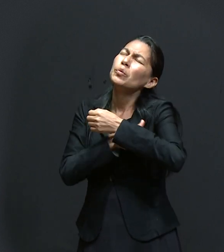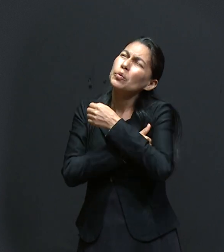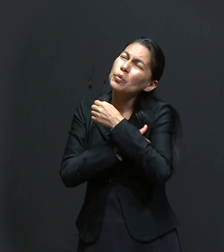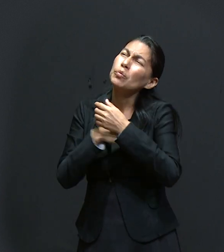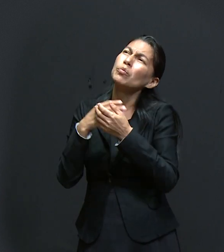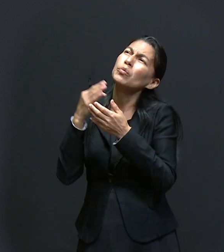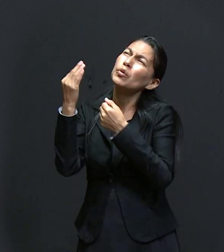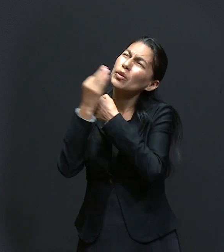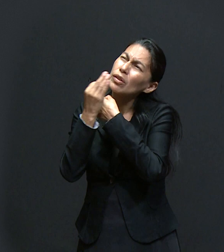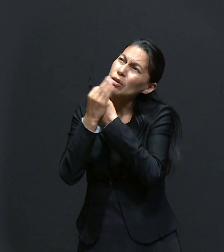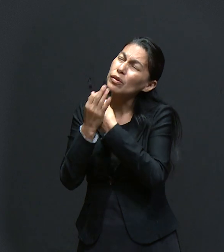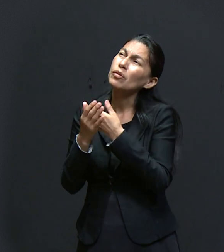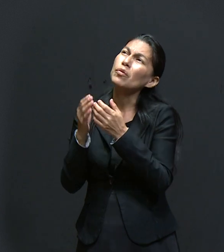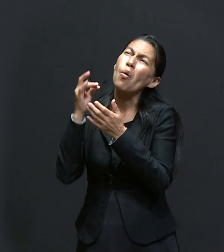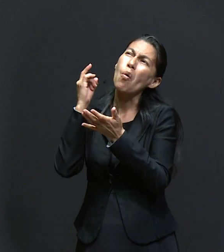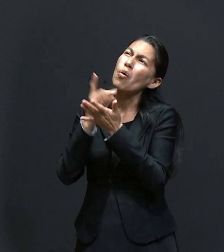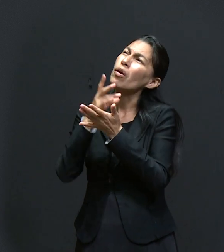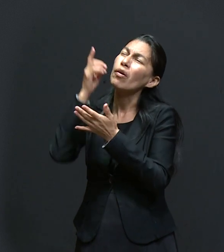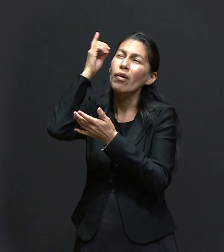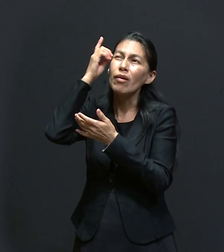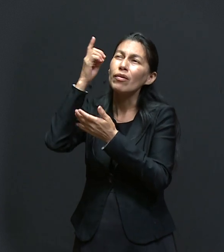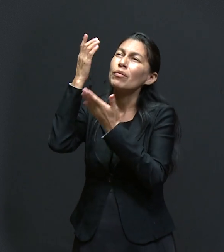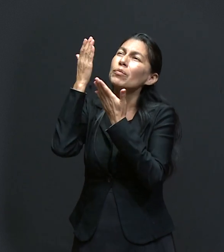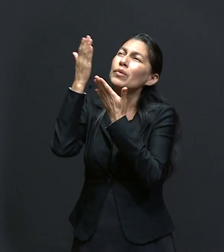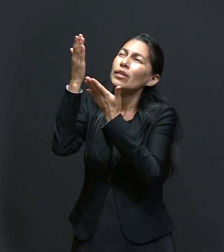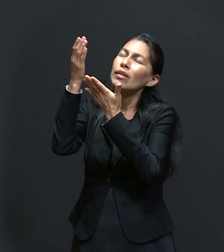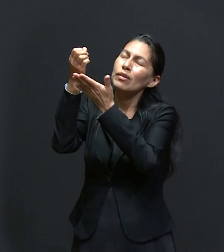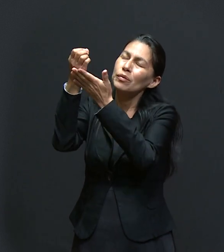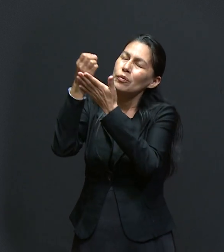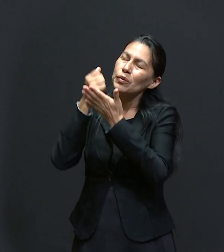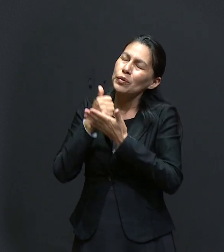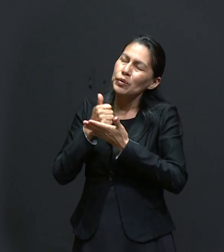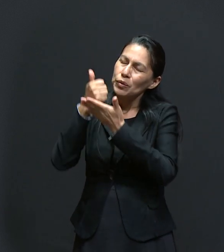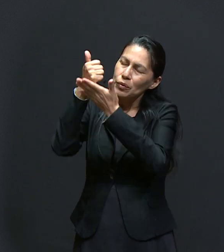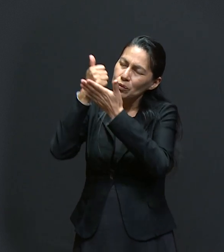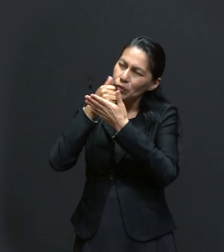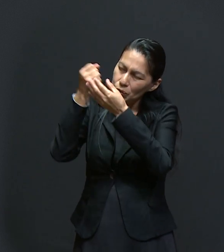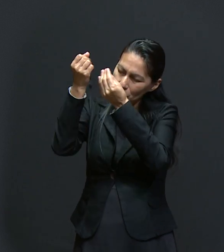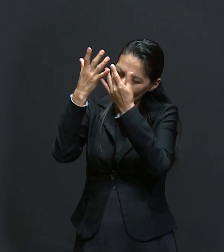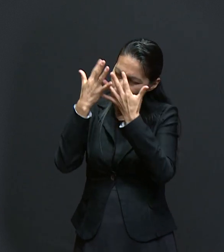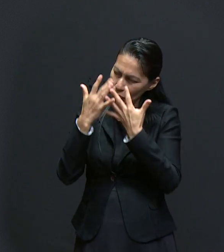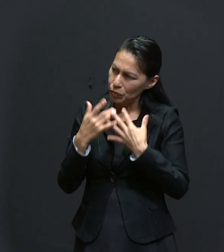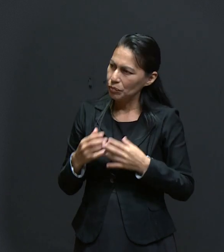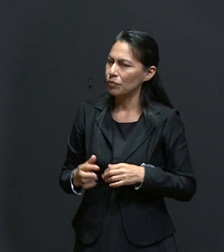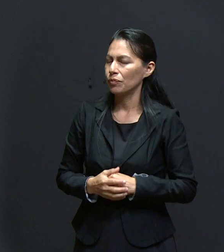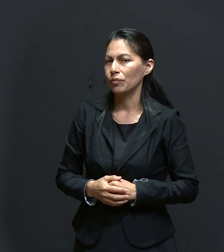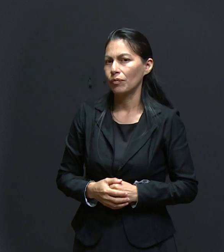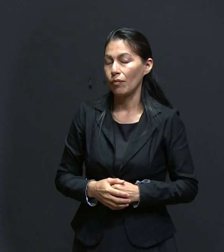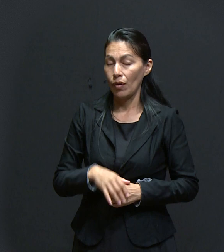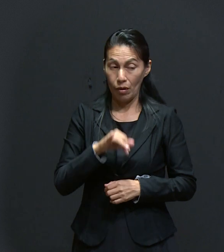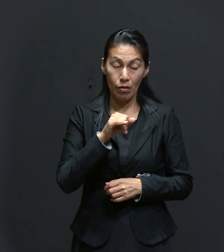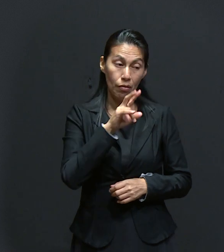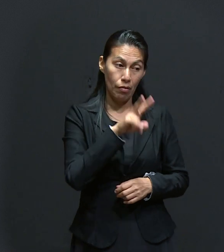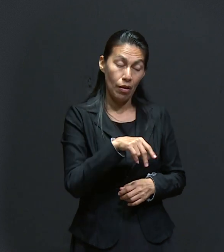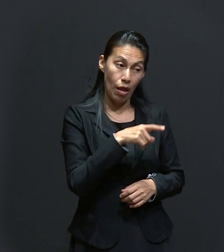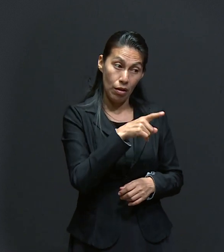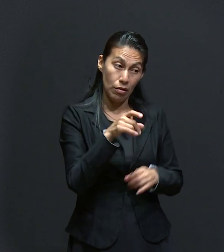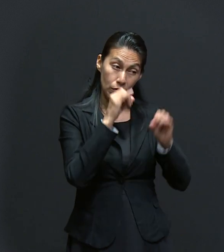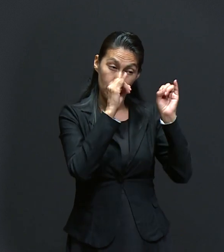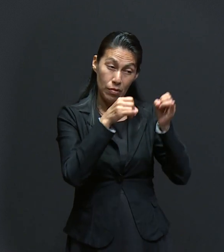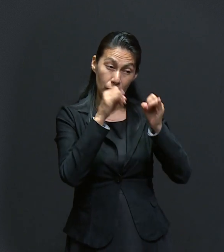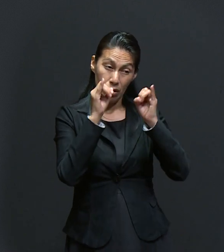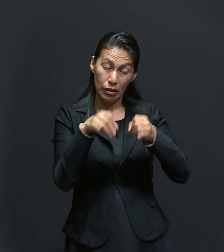días pidiendo a dios su intervención si estas imágenes que vamos a ver